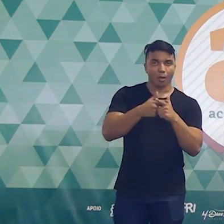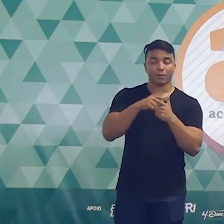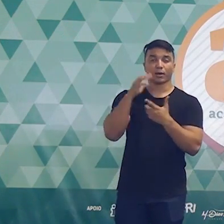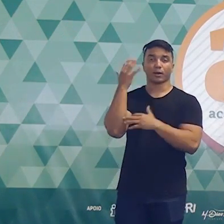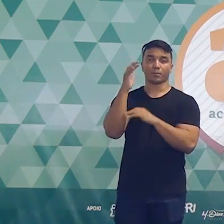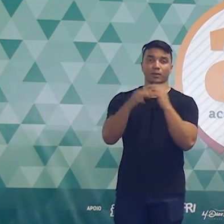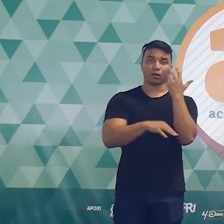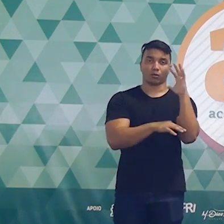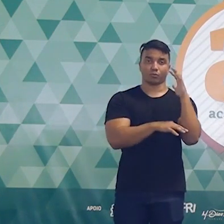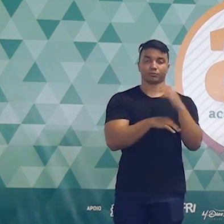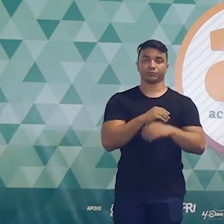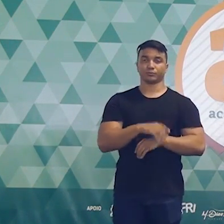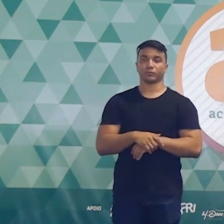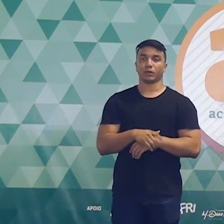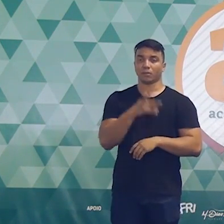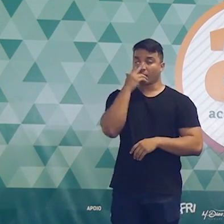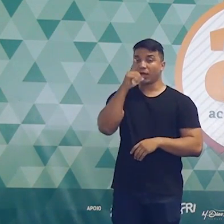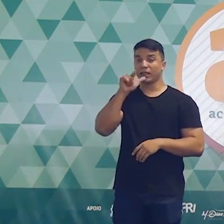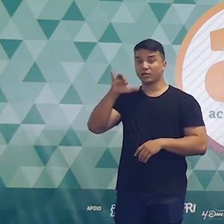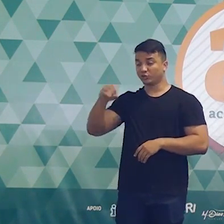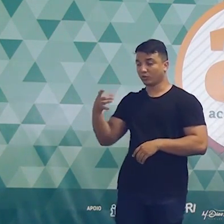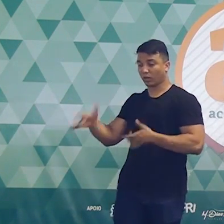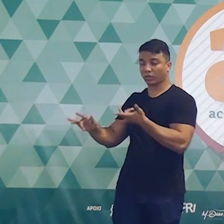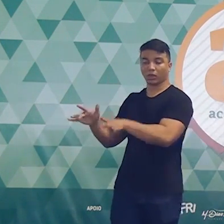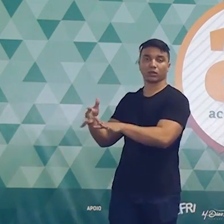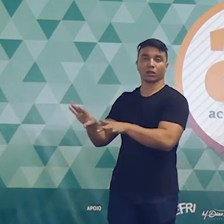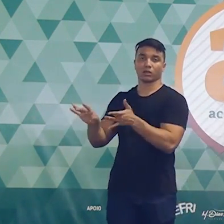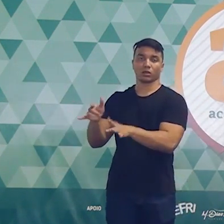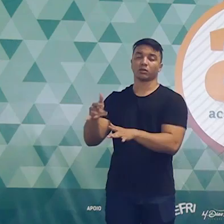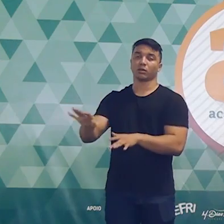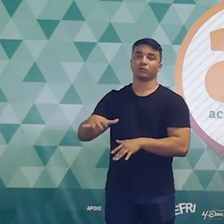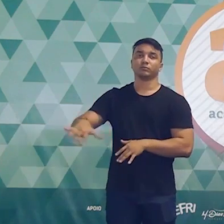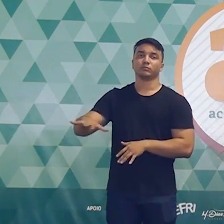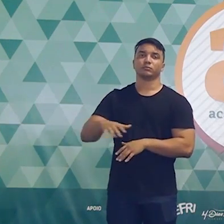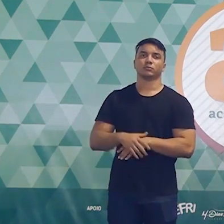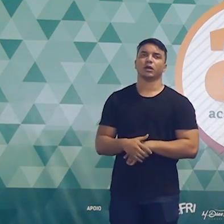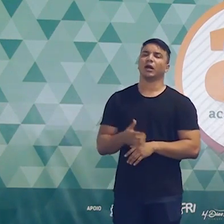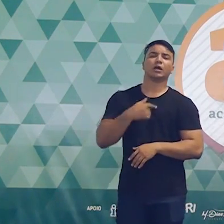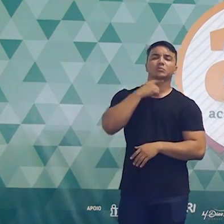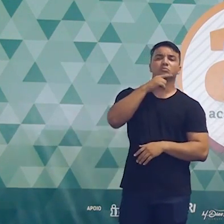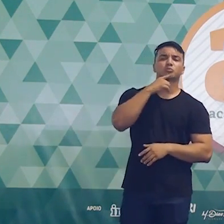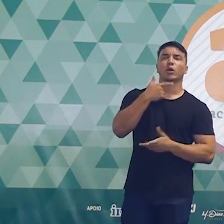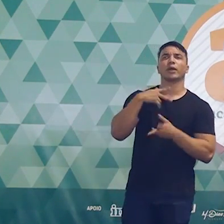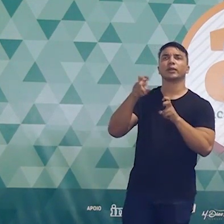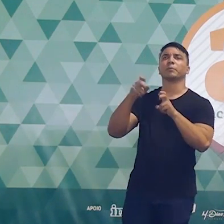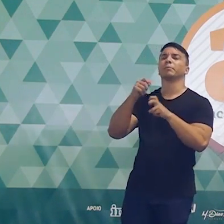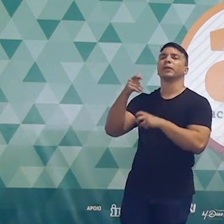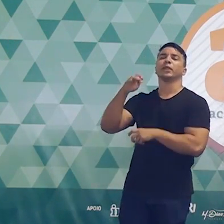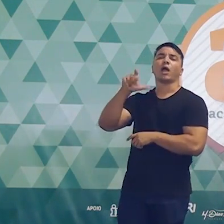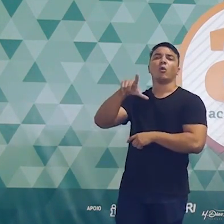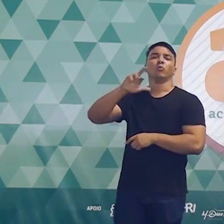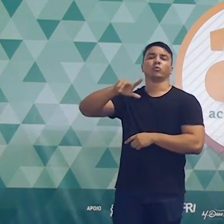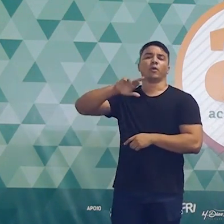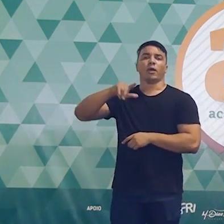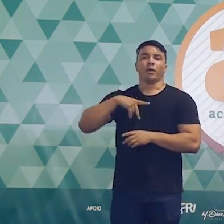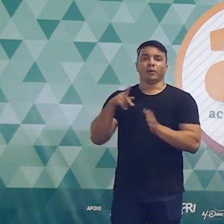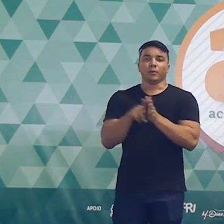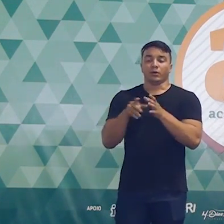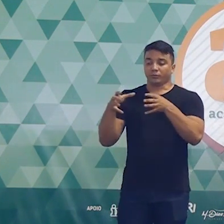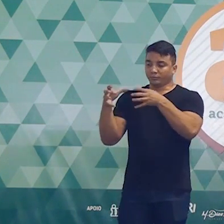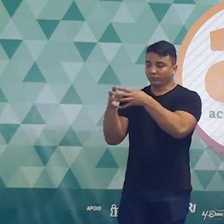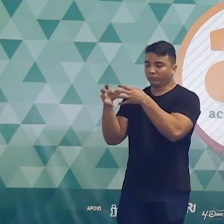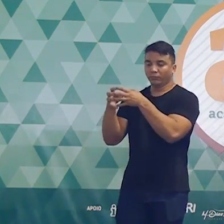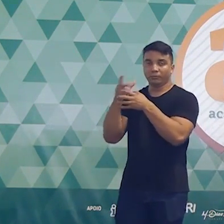como proposto, o descarte inadequado de lixo no Brasil contemporâneo. Não, Diego, não caiu um tema ambiental não, caiu um tema sobre um